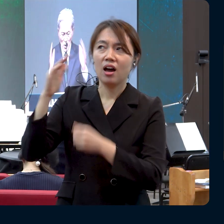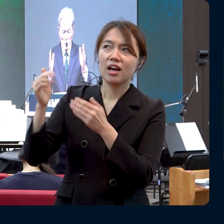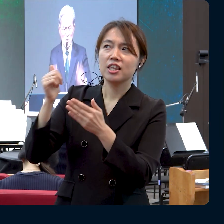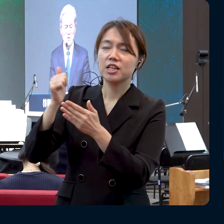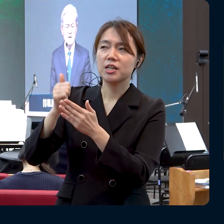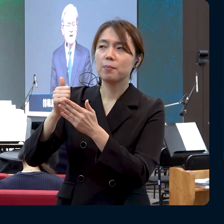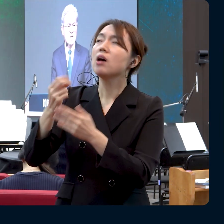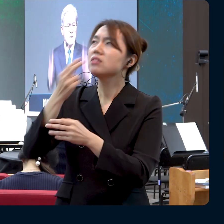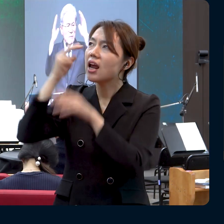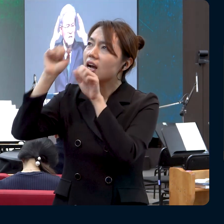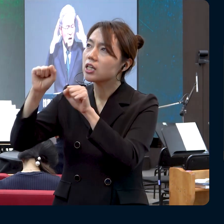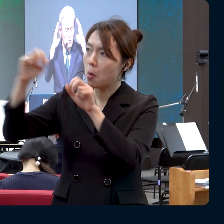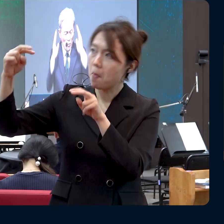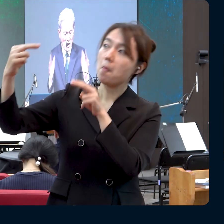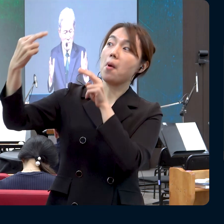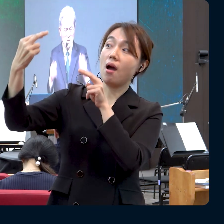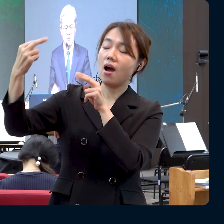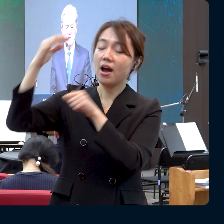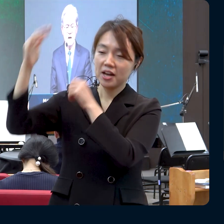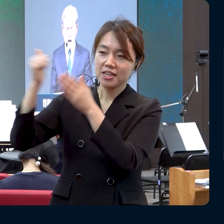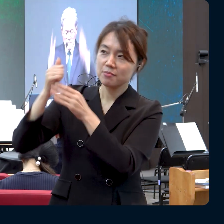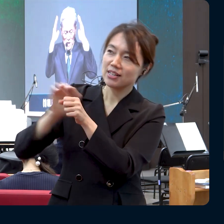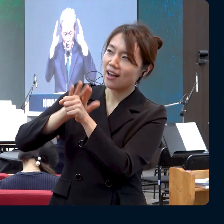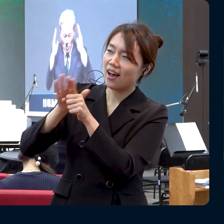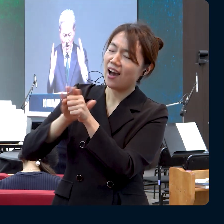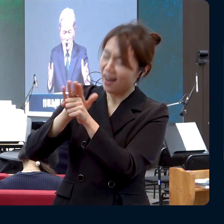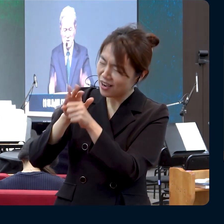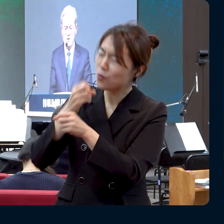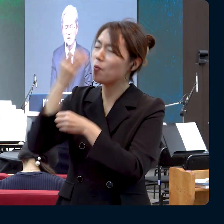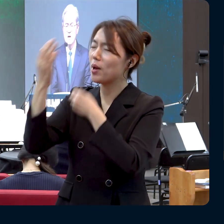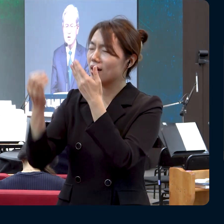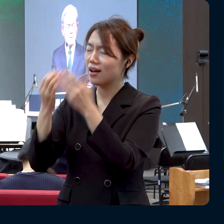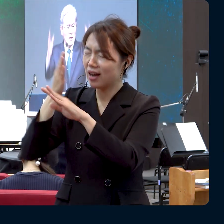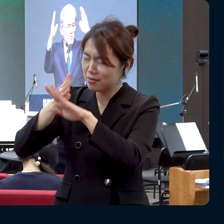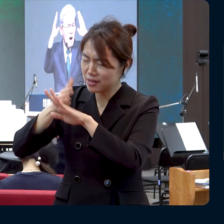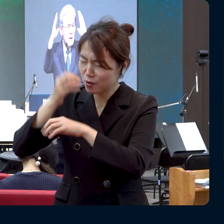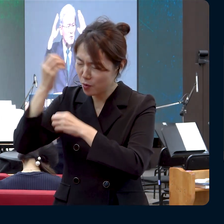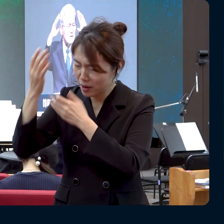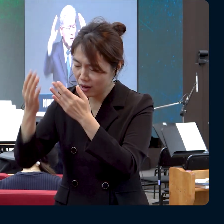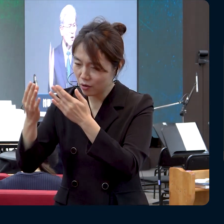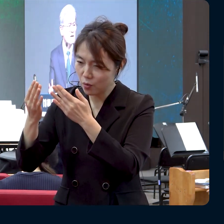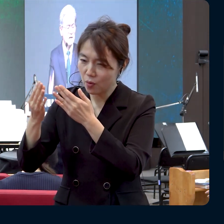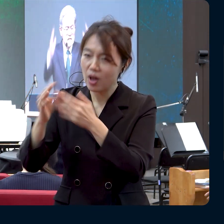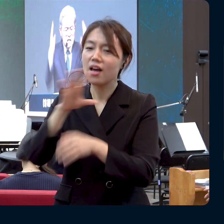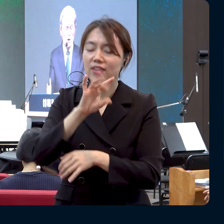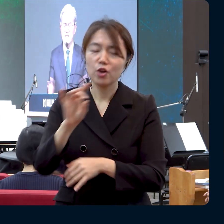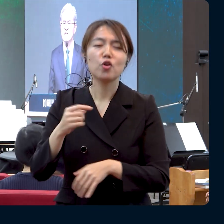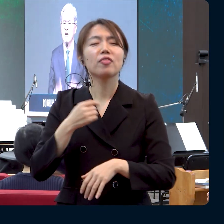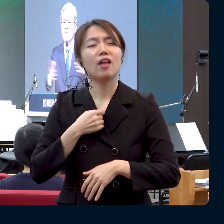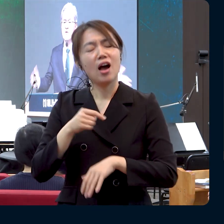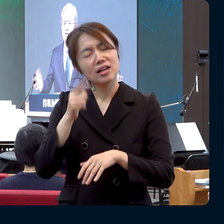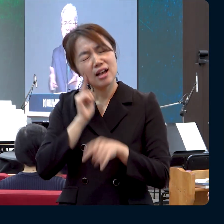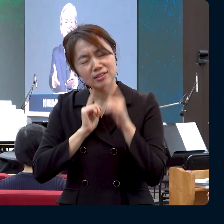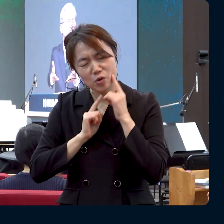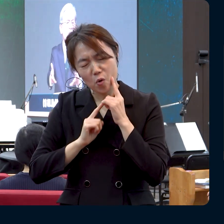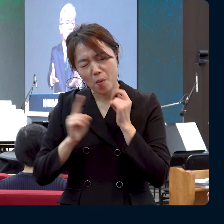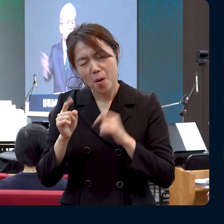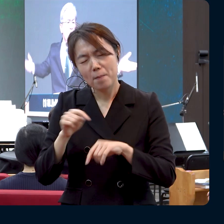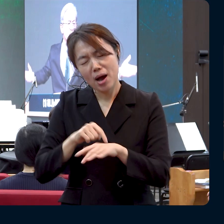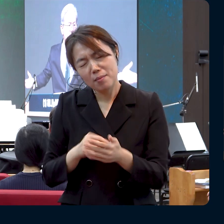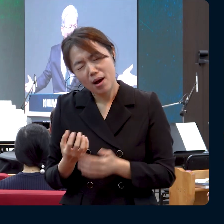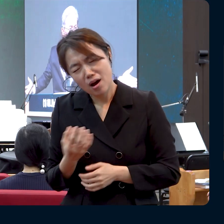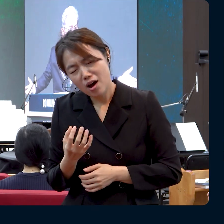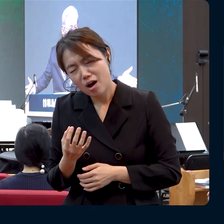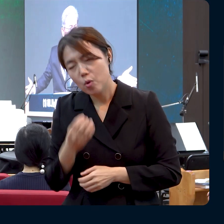분을 배웁고 그분 앞에 사랑을 고백하면서 감사를 고백하면서 정말 때로 마음 아픈 걸 탄원하는 그러한 기대가 없는 거예요. 그런